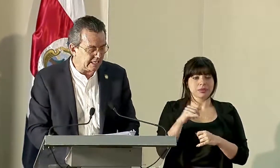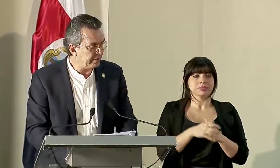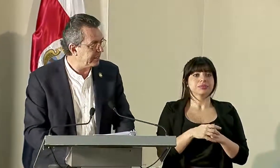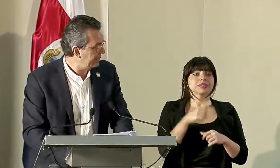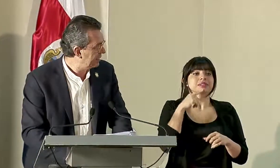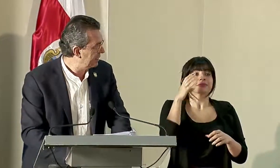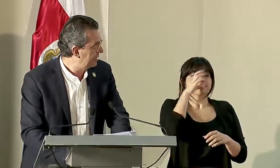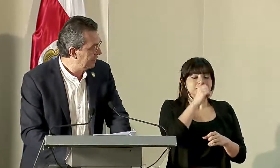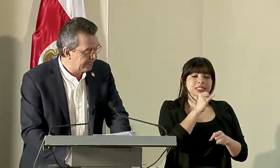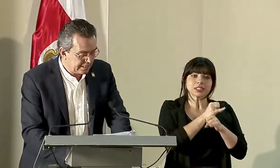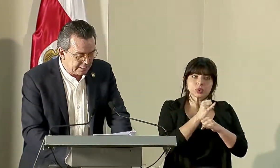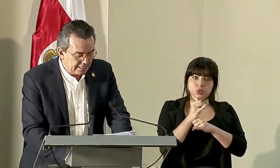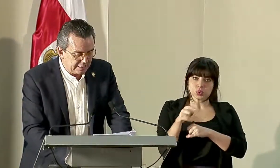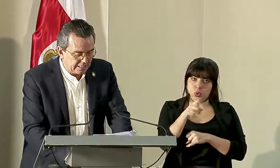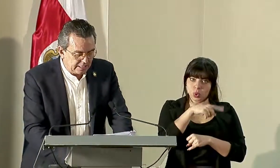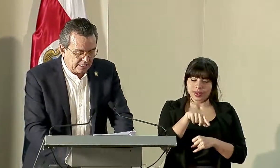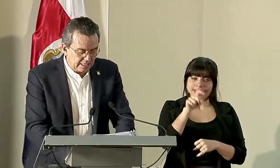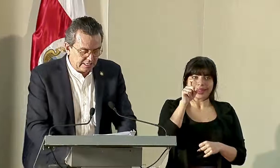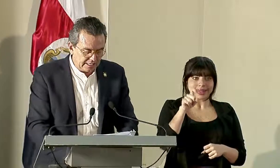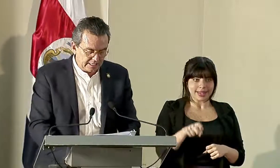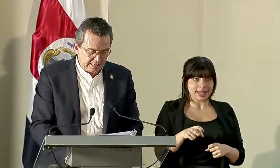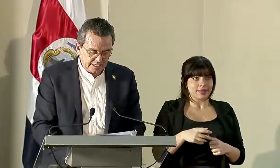instituciones